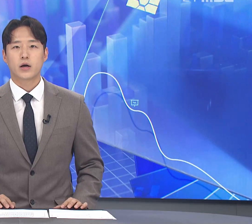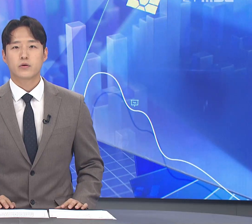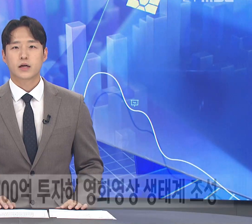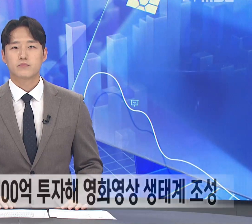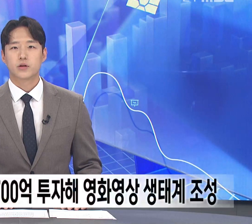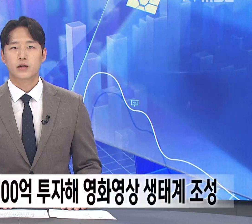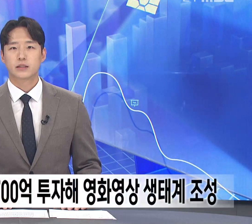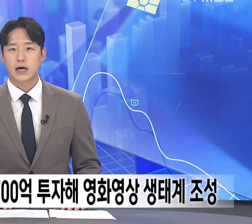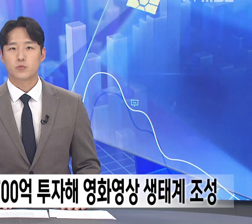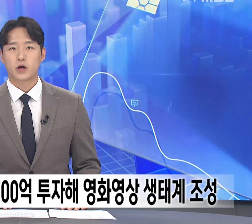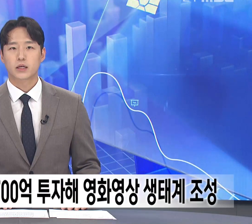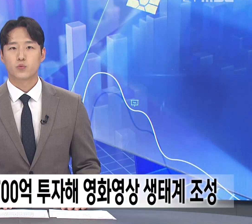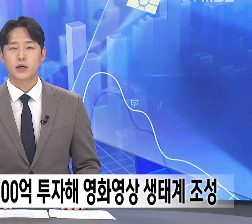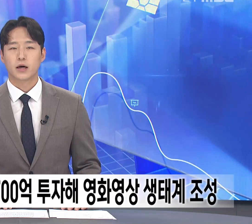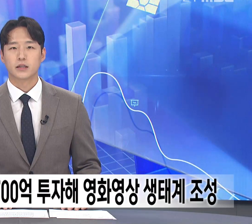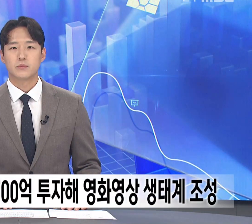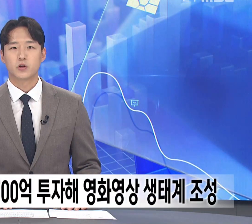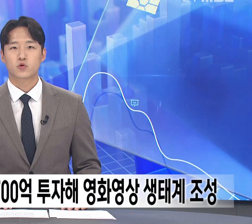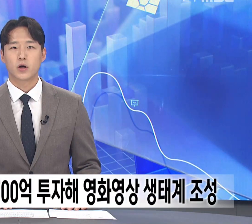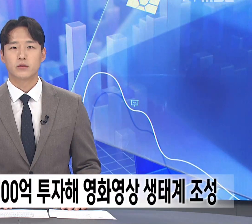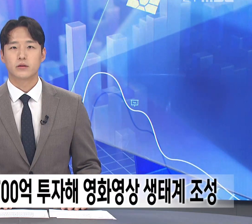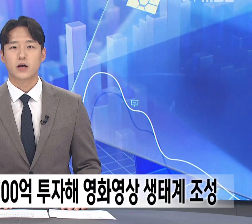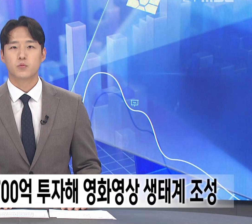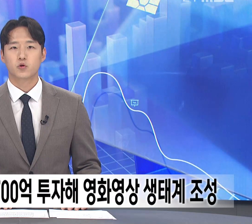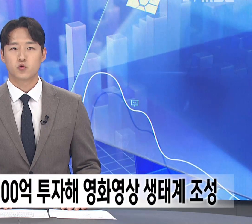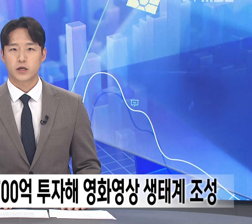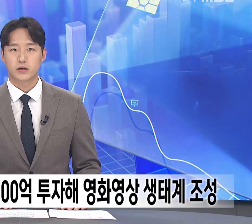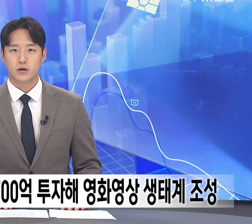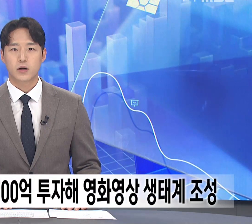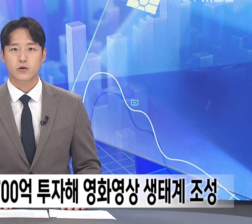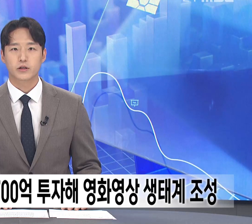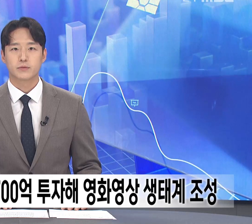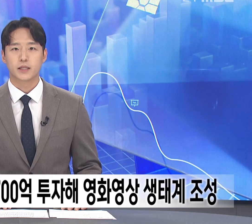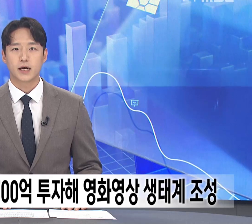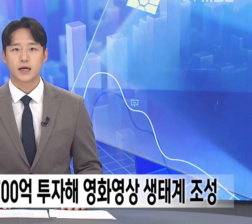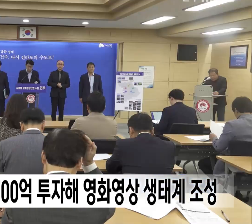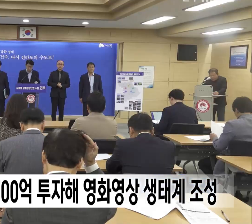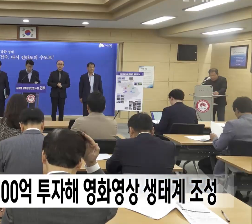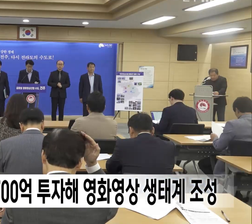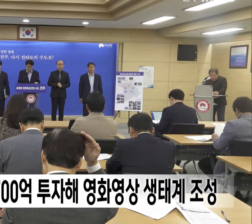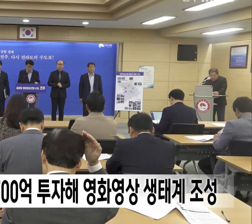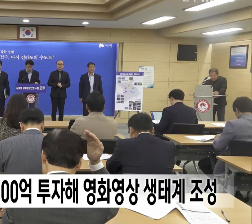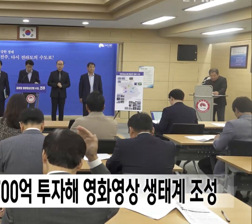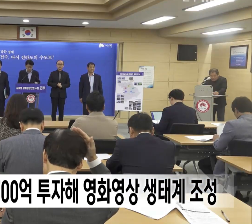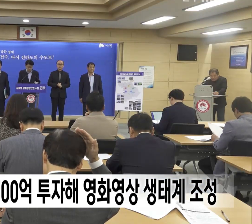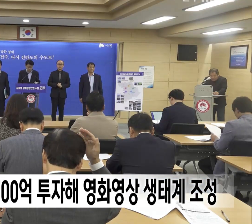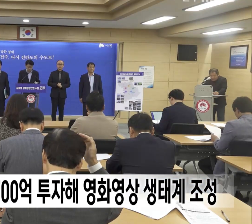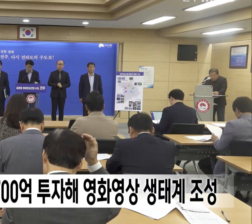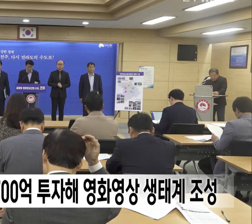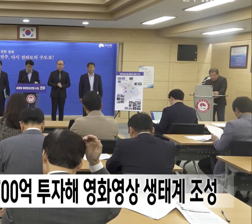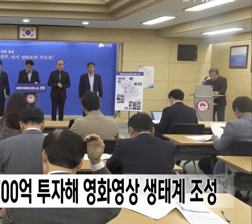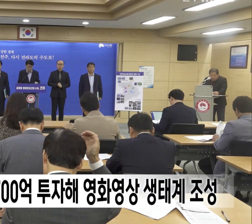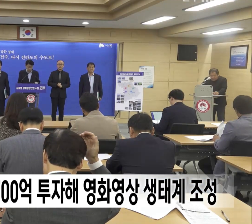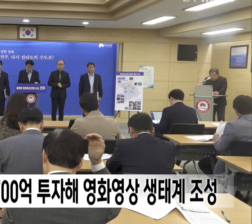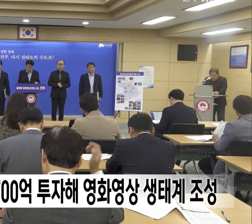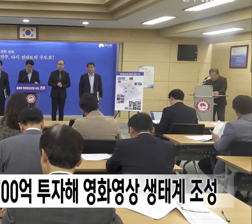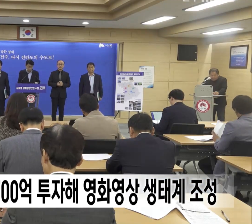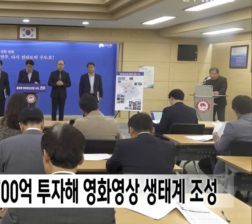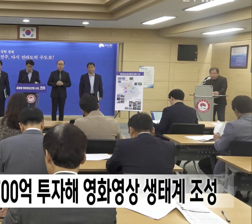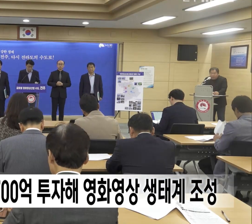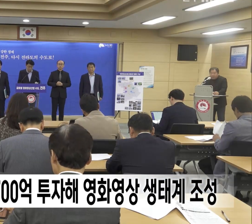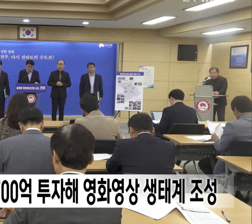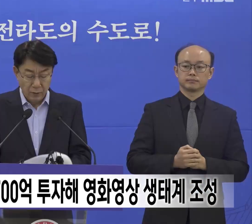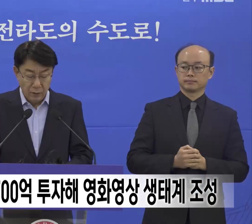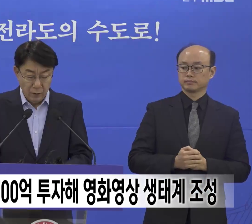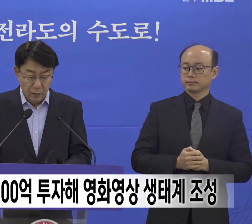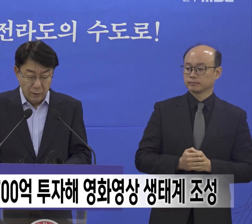전주시가 영화 영상 분야를 산업화하기 위해 10년 동안 대규모 투자를 이어가기로 했습니다. 우범기 전주시장은 오늘 기자회견을